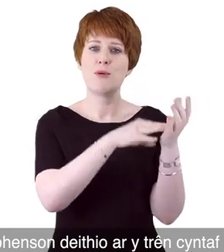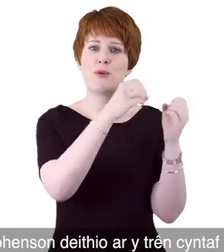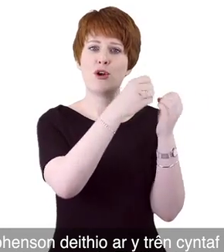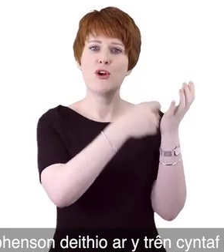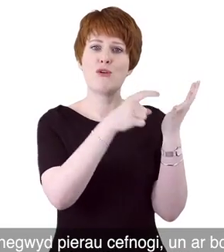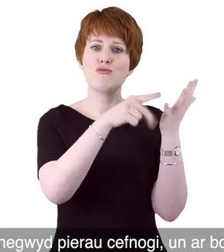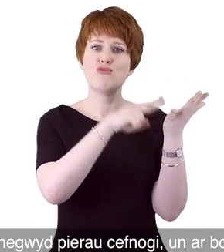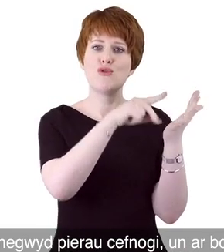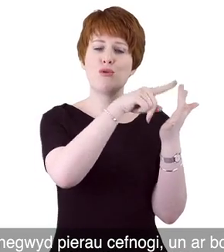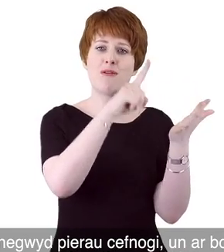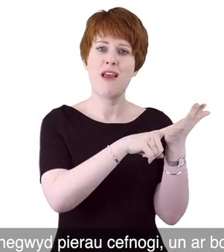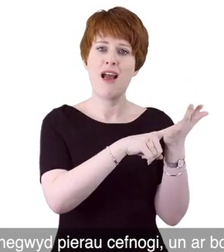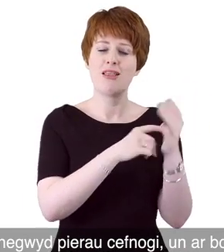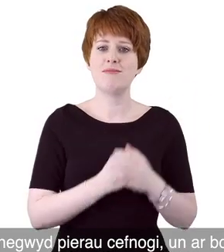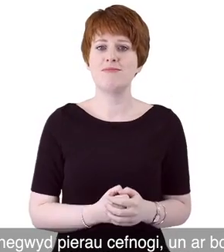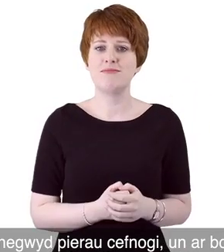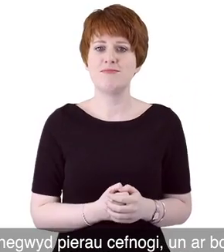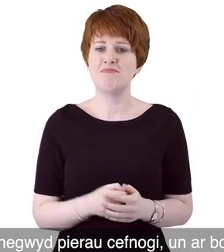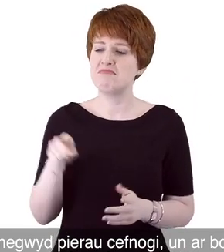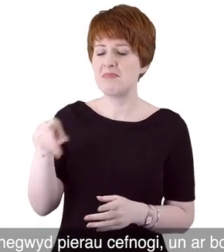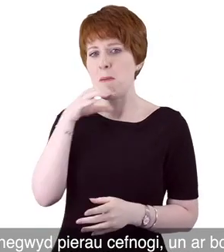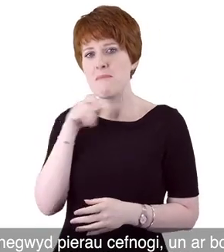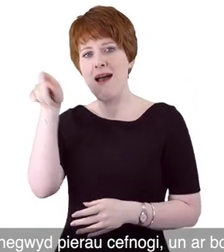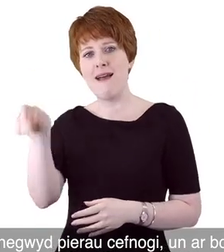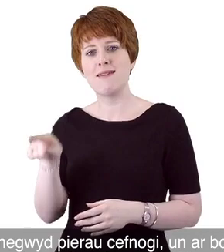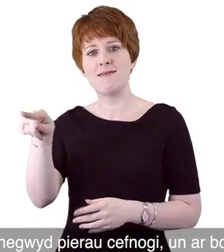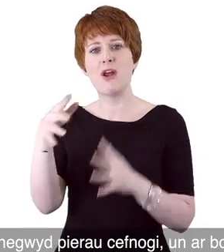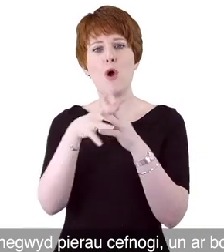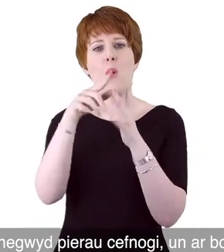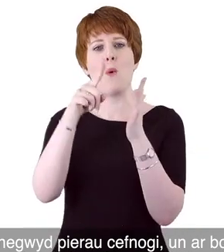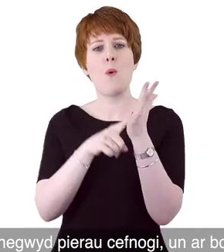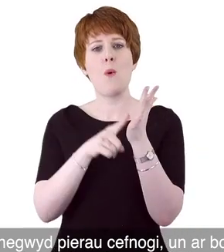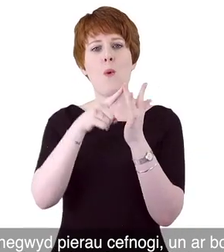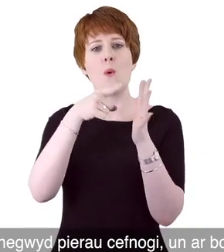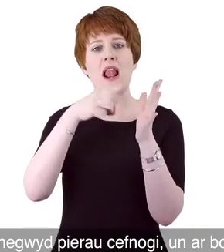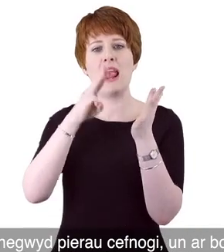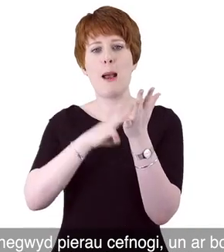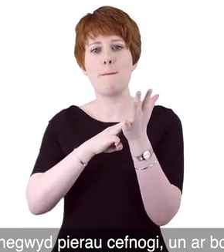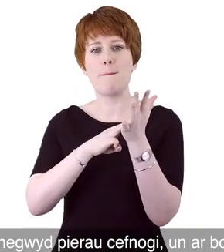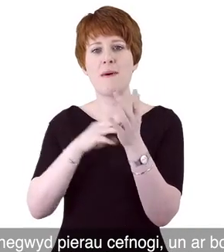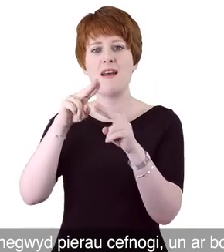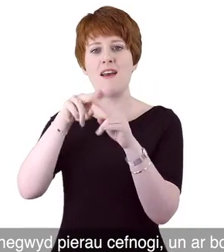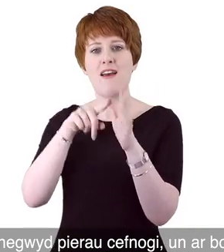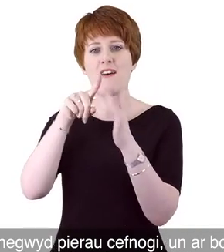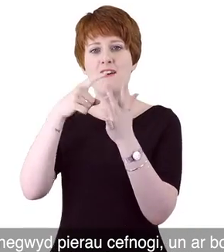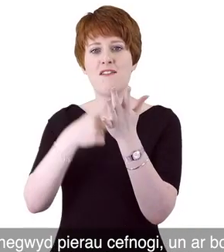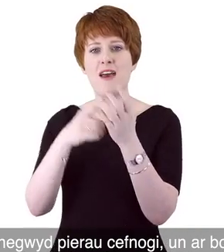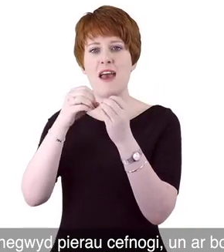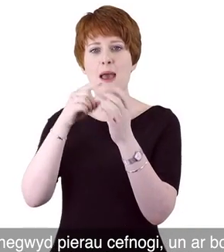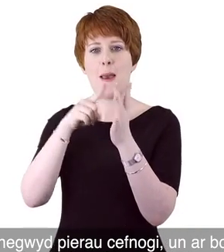1848. Ychwanegwyd peiriau cefnogi, un ar bob ochr, a siancl yr afon yn